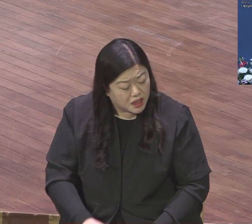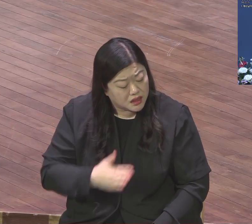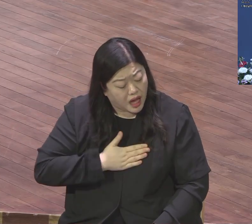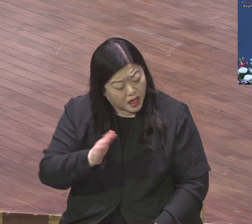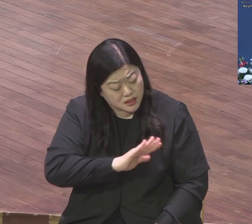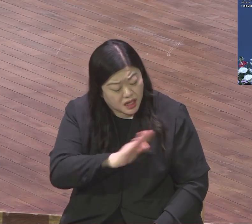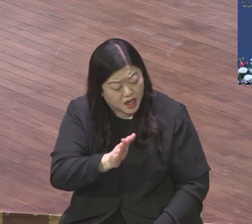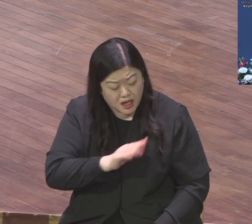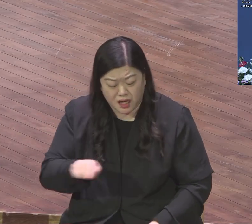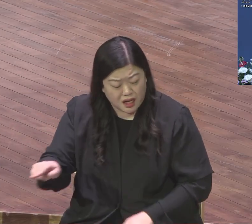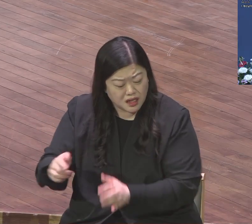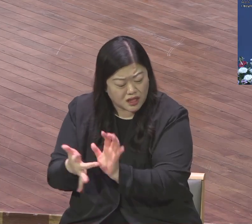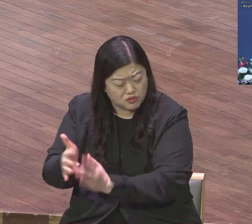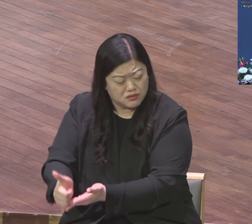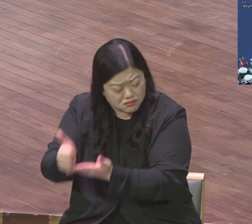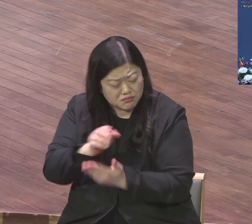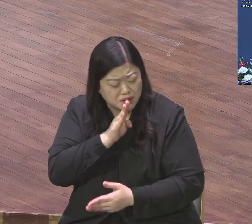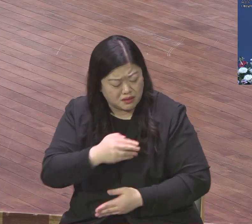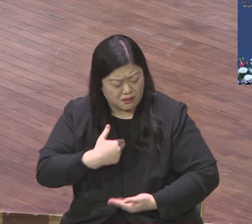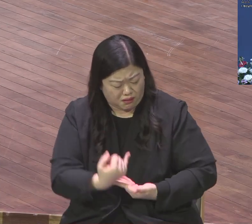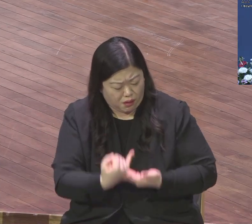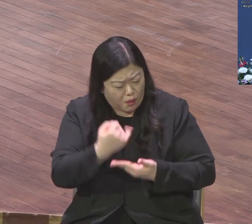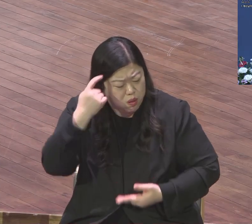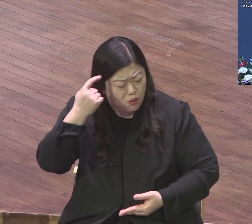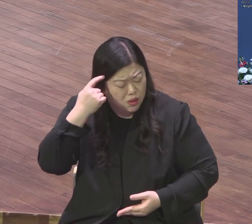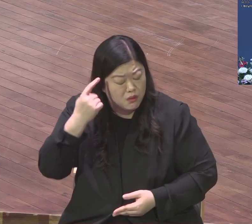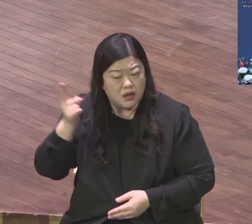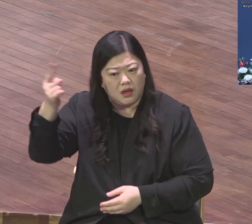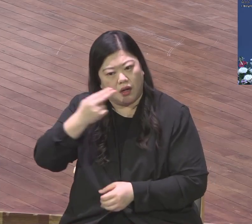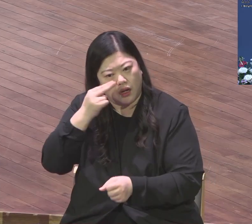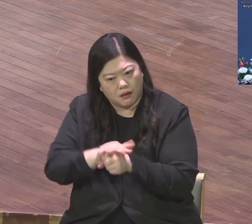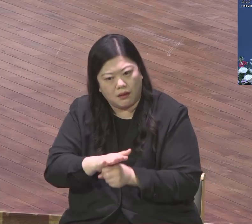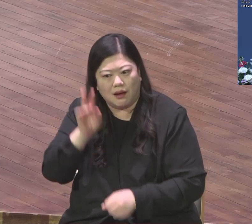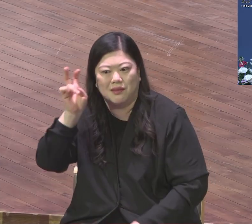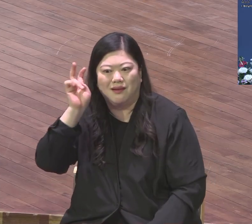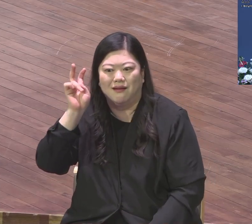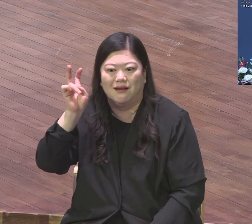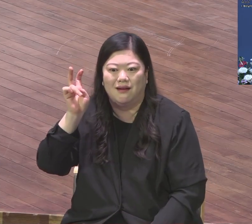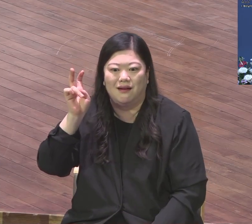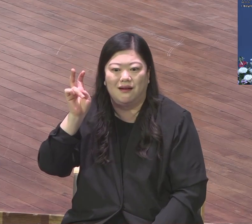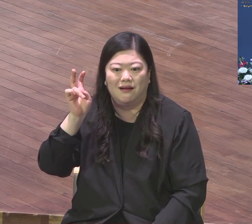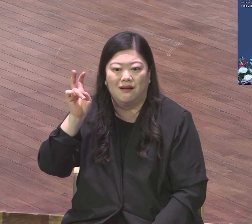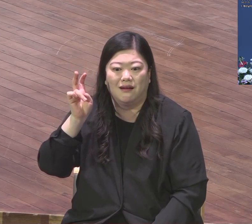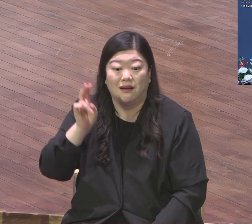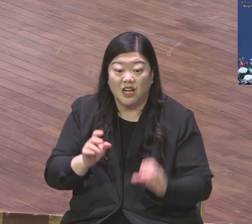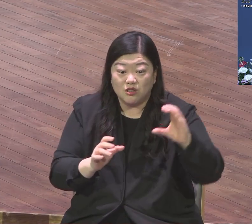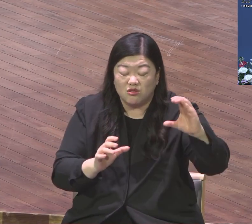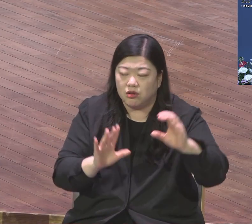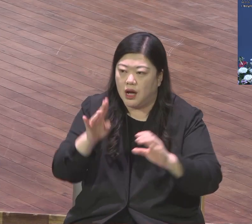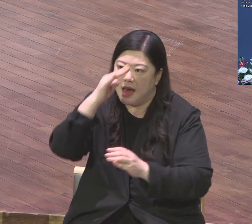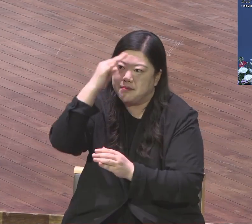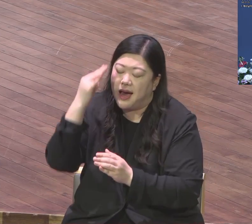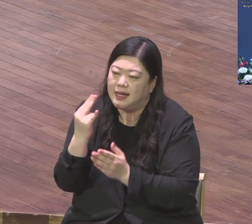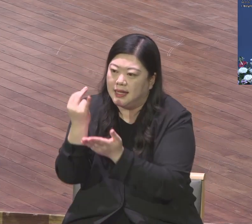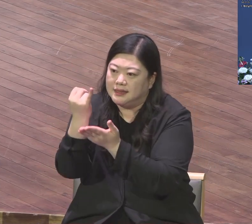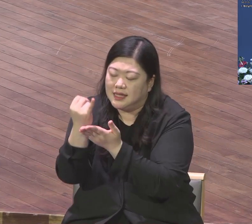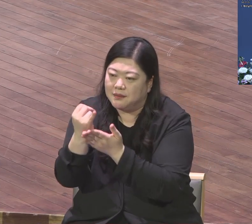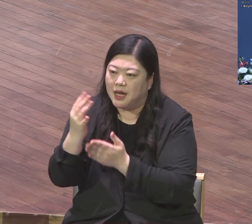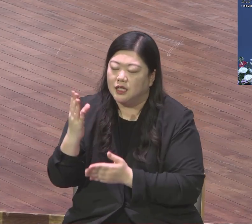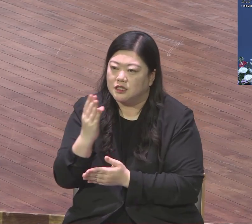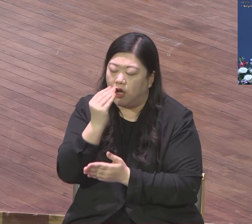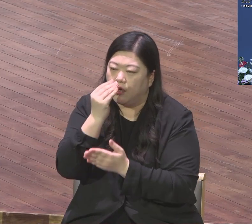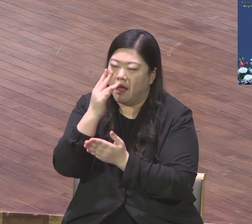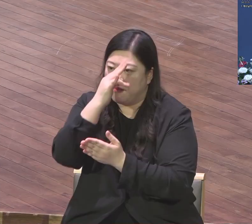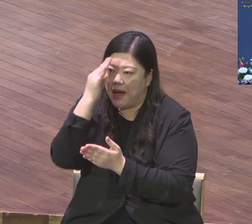부활해서 성천했다고 계속해서 그렇게 만들어 가니까 얼마나 안타깝겠어요.